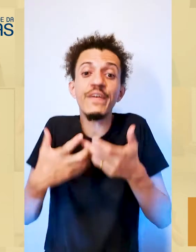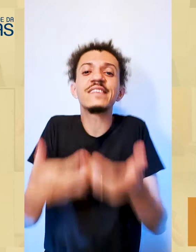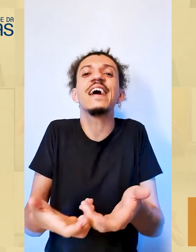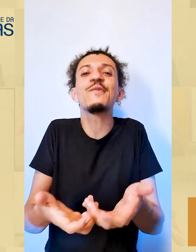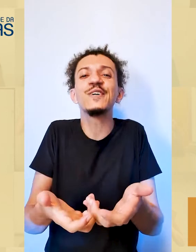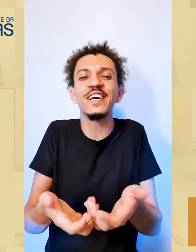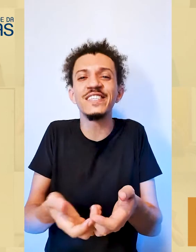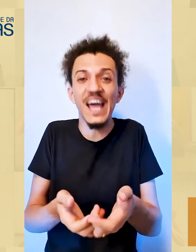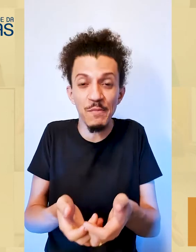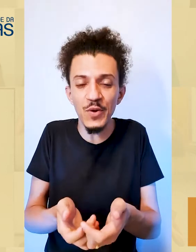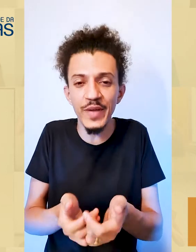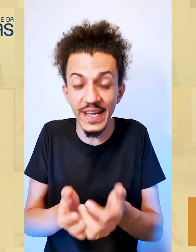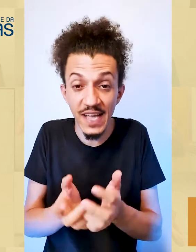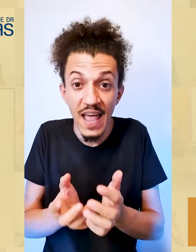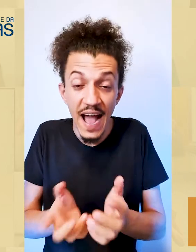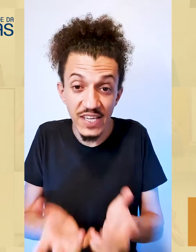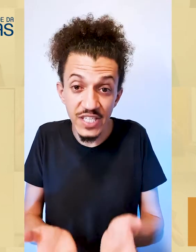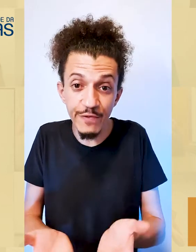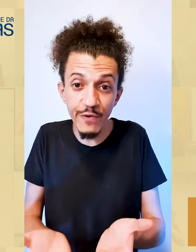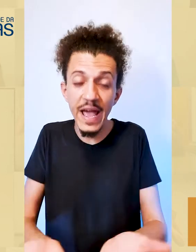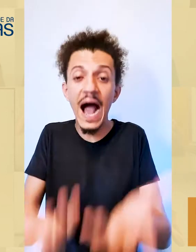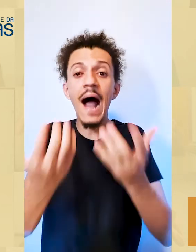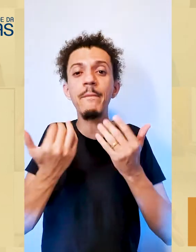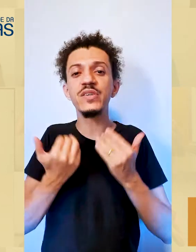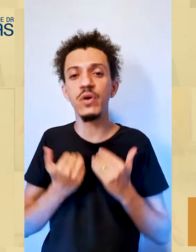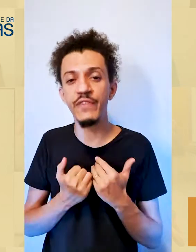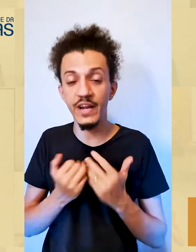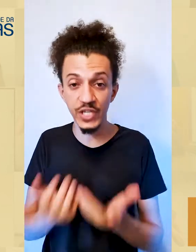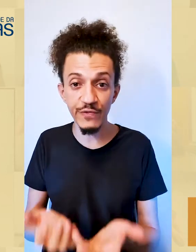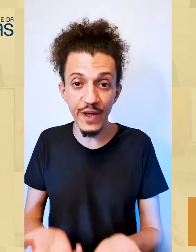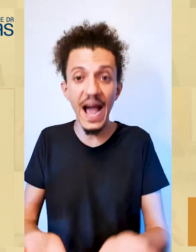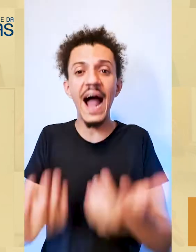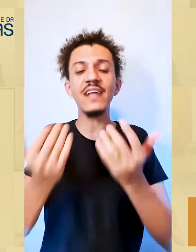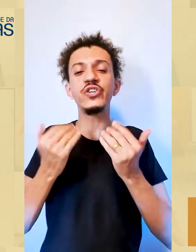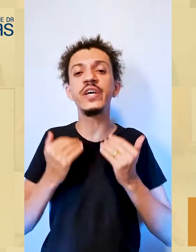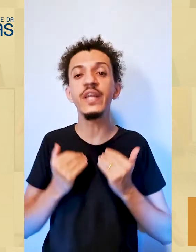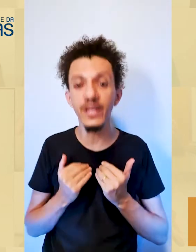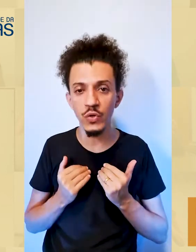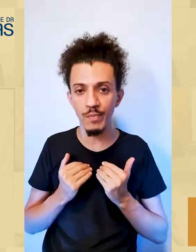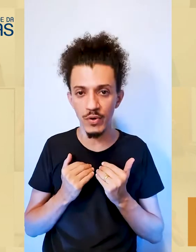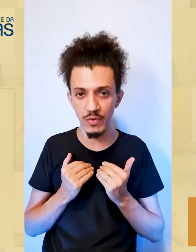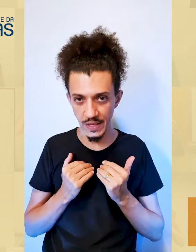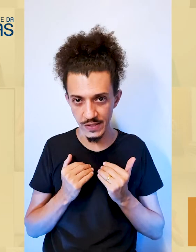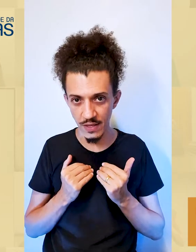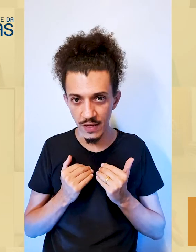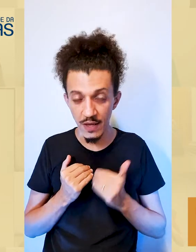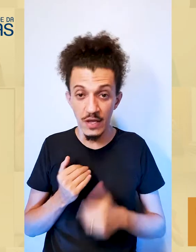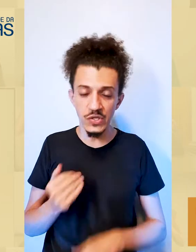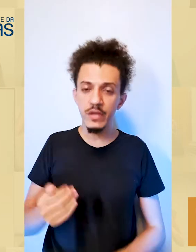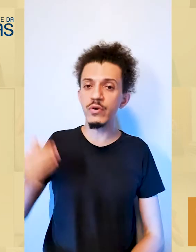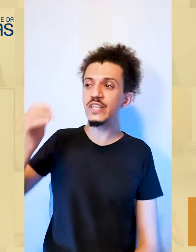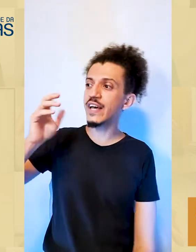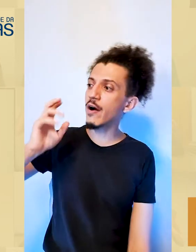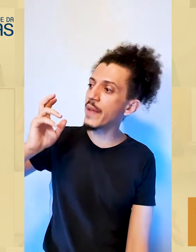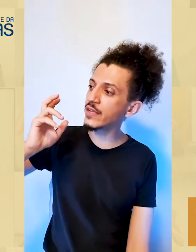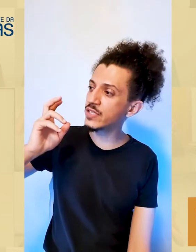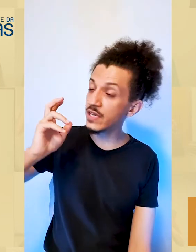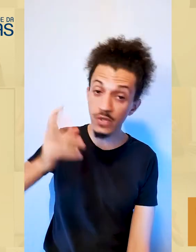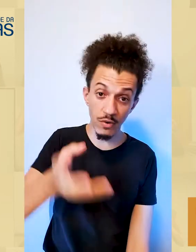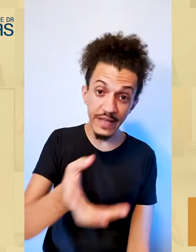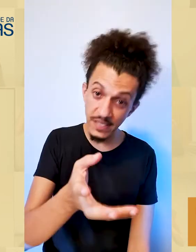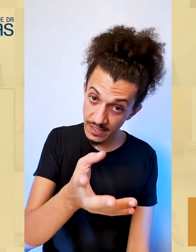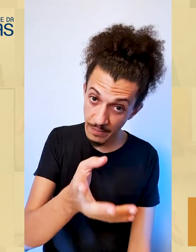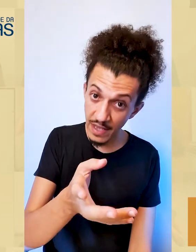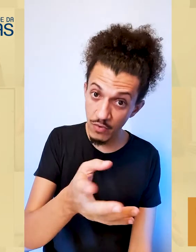eles conversarem com a gente em português, a gente foi absorvendo, a gente foi adquirindo o português. Só que o que geralmente,